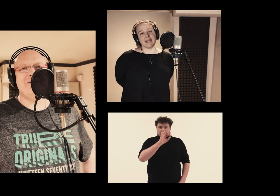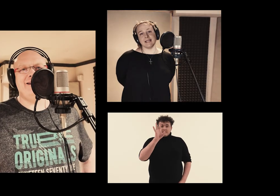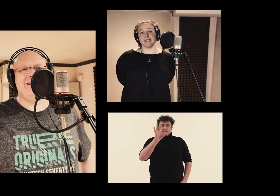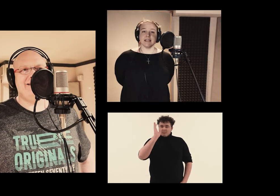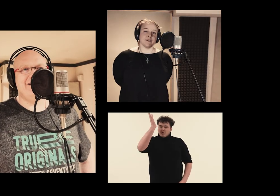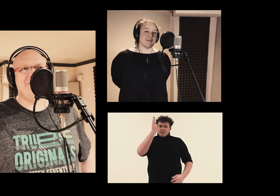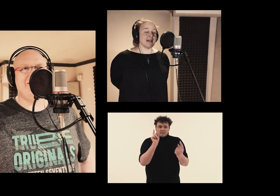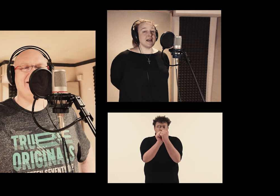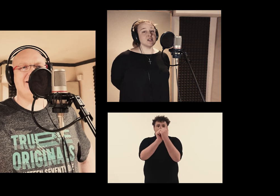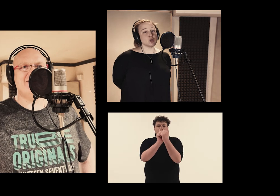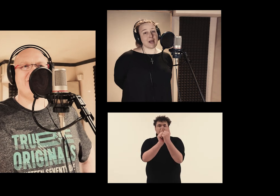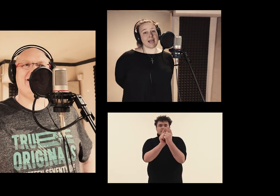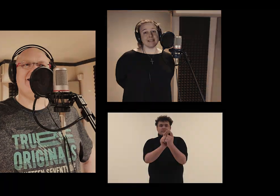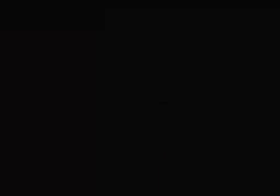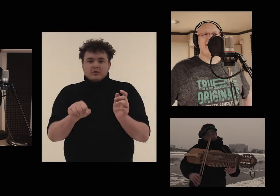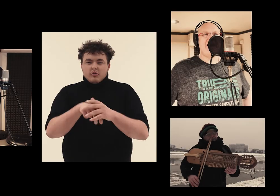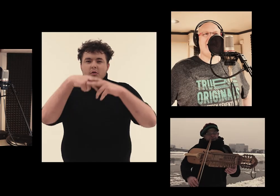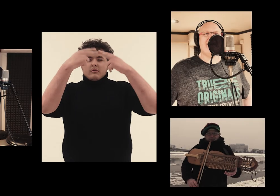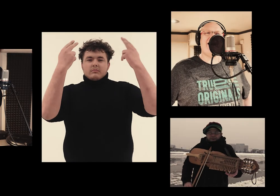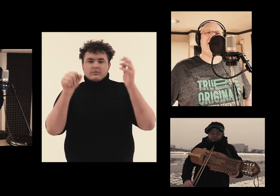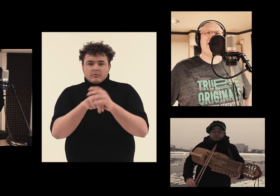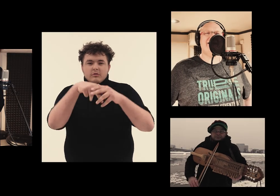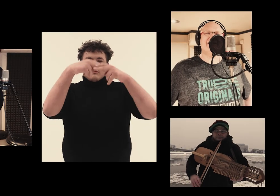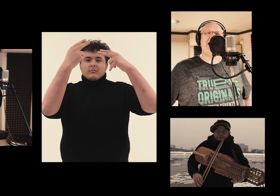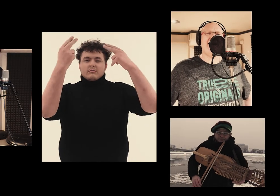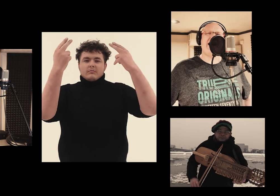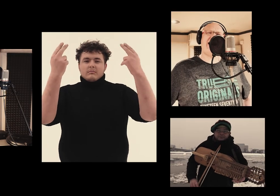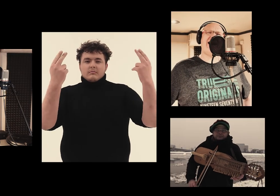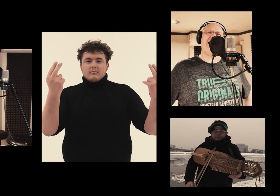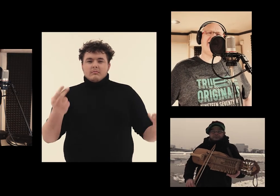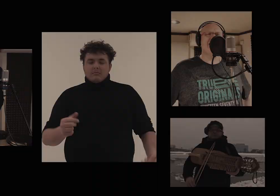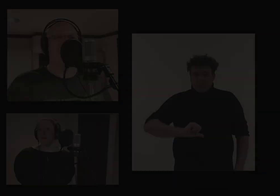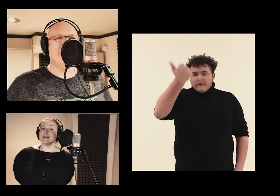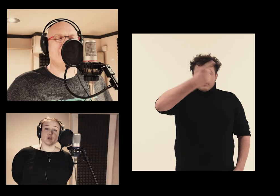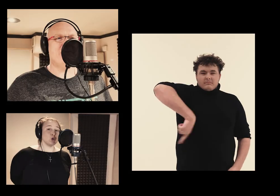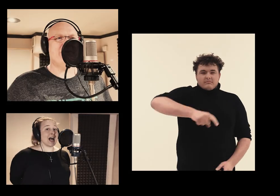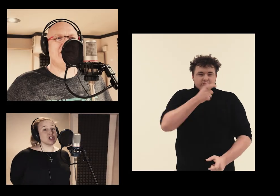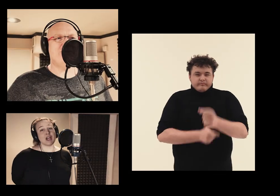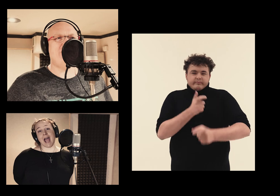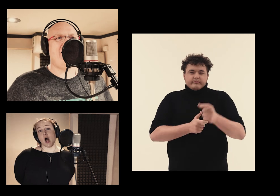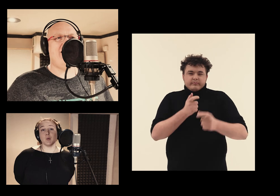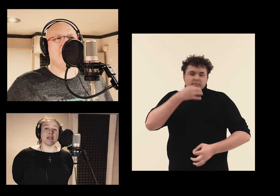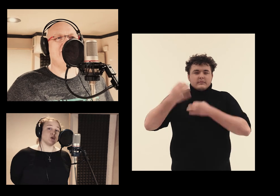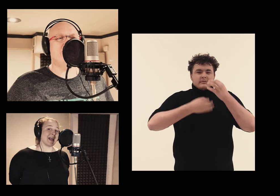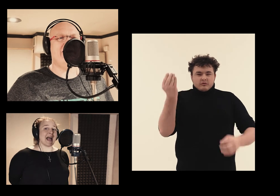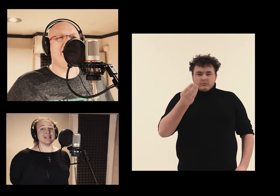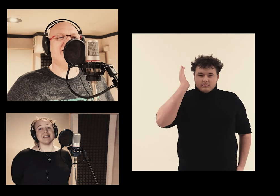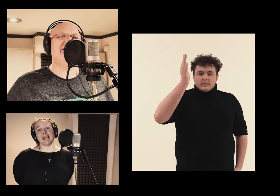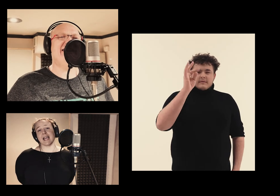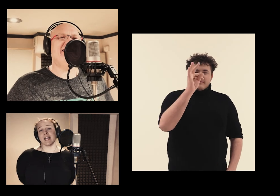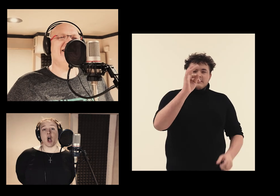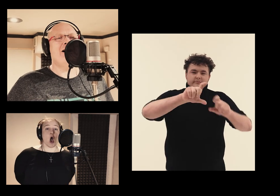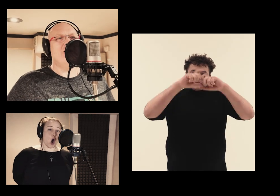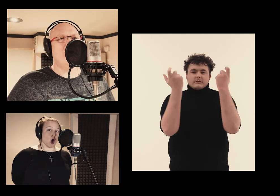we meet in Fiddler's Green. Sky high, sky high. With Cunha shall we drink